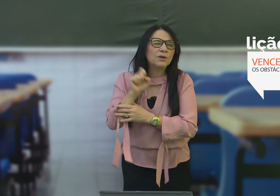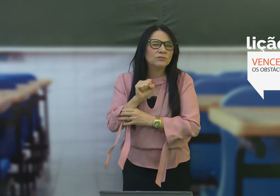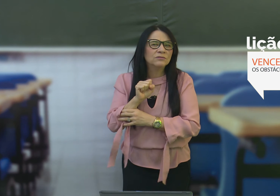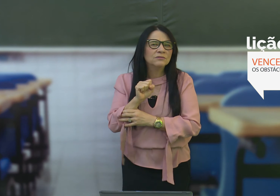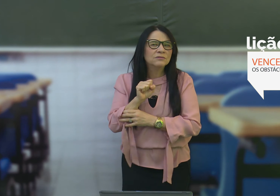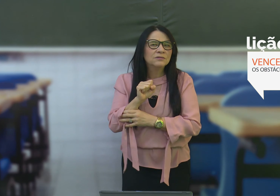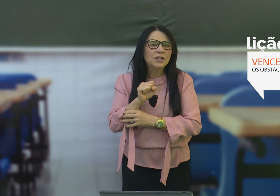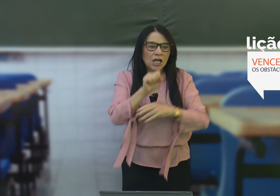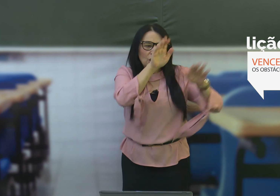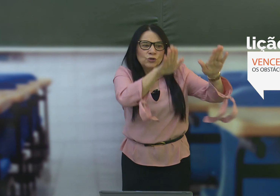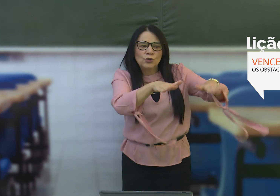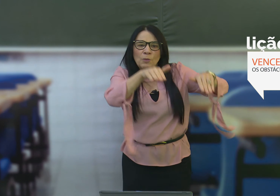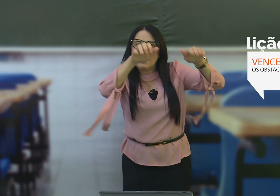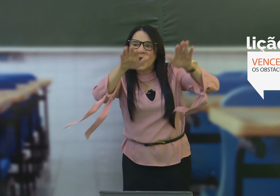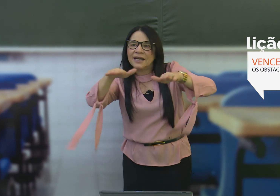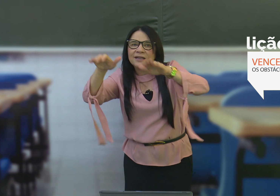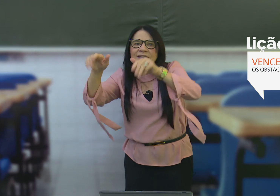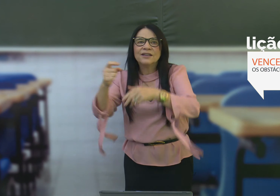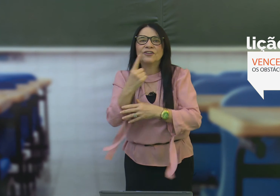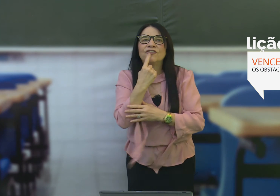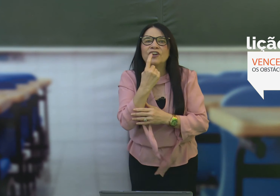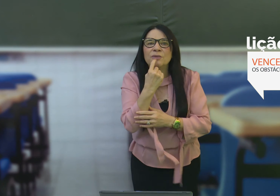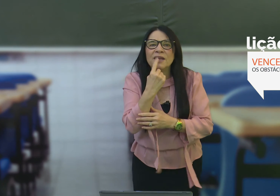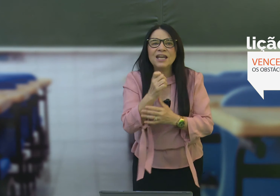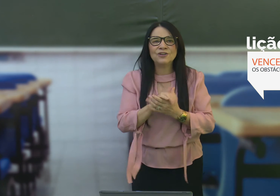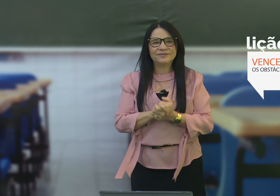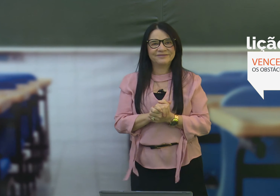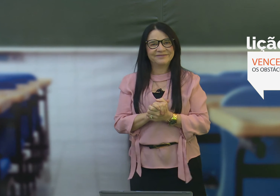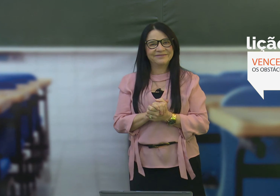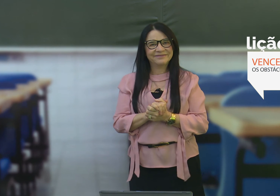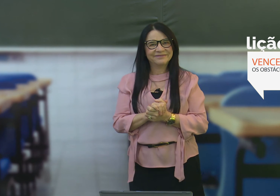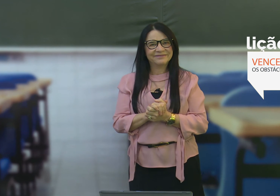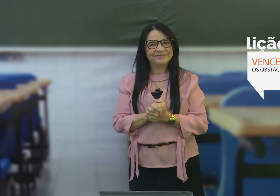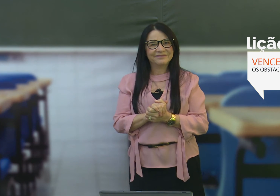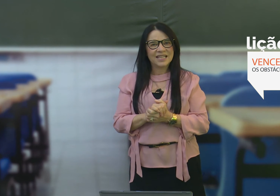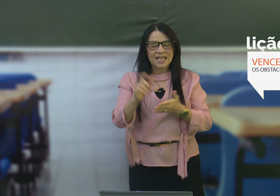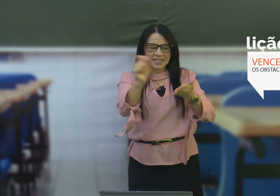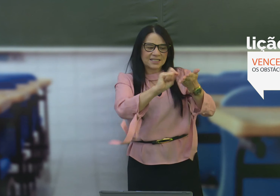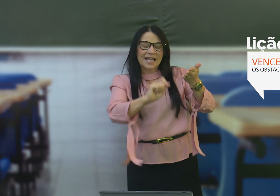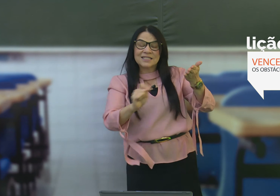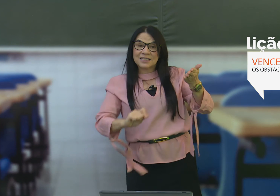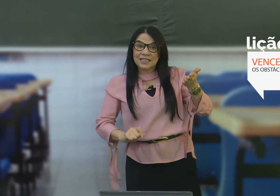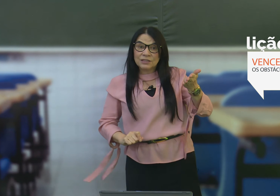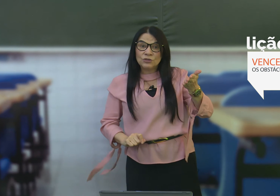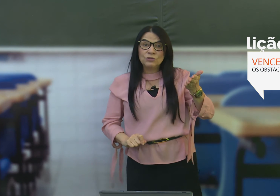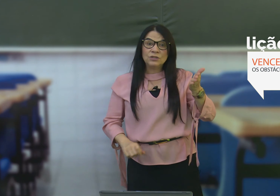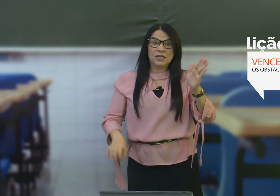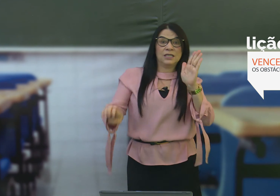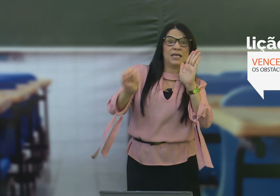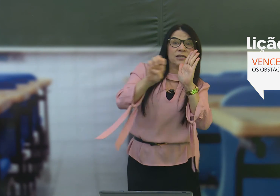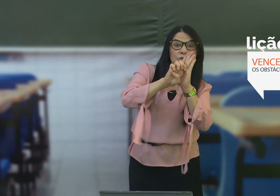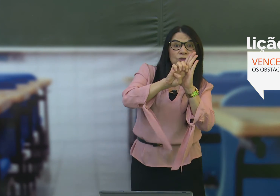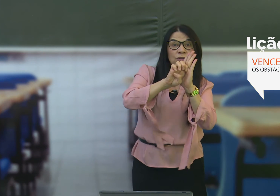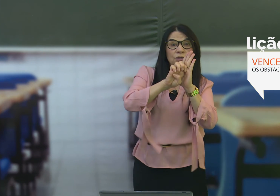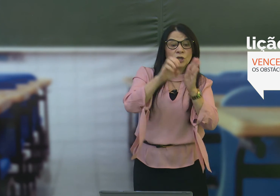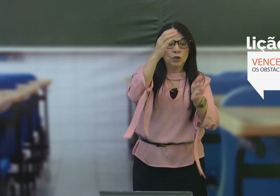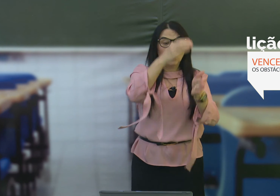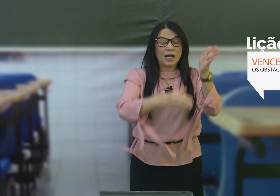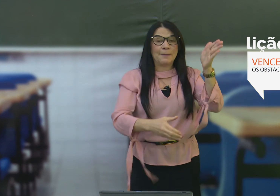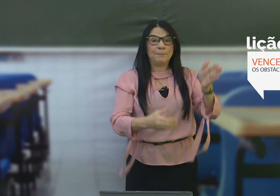Lembram do Mar Vermelho? Está escrito em Êxodo, no